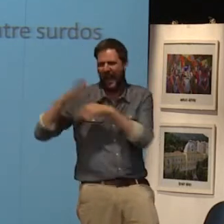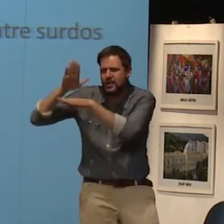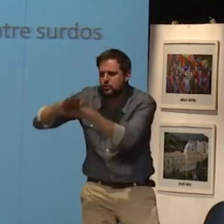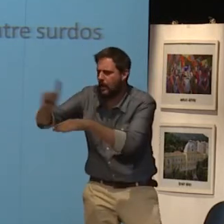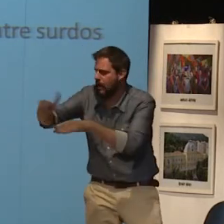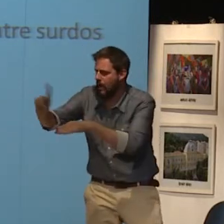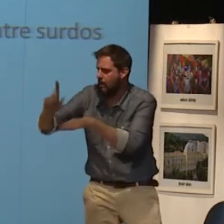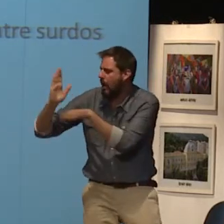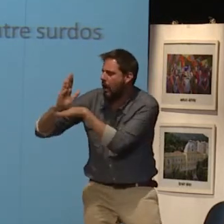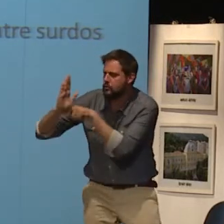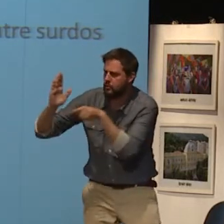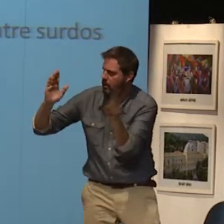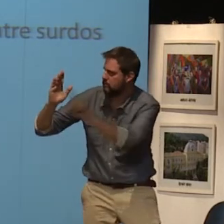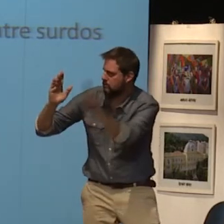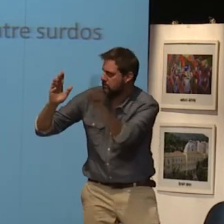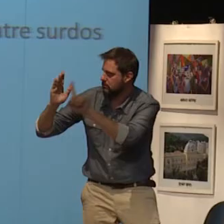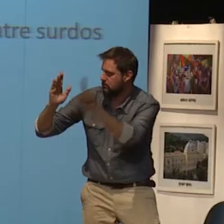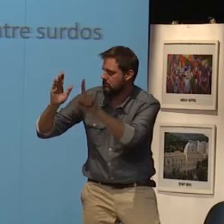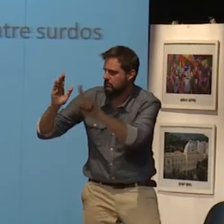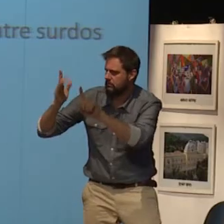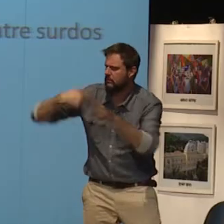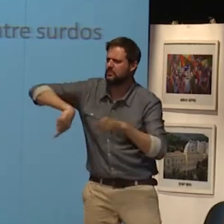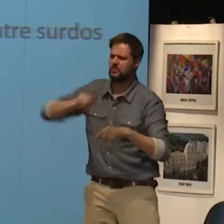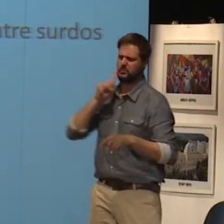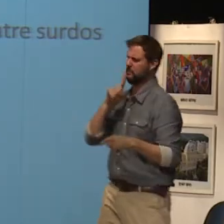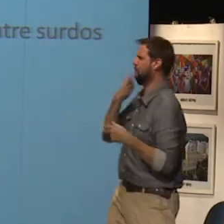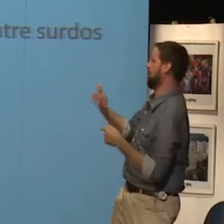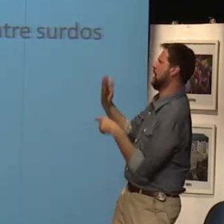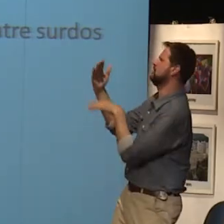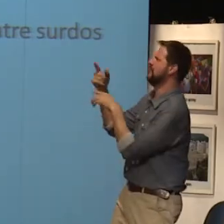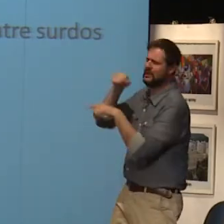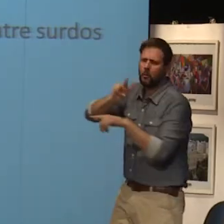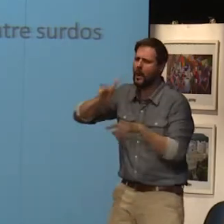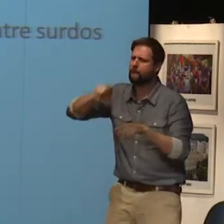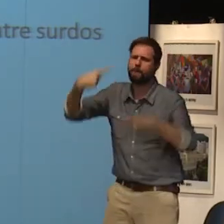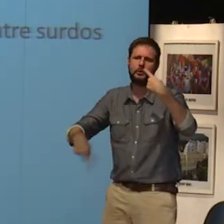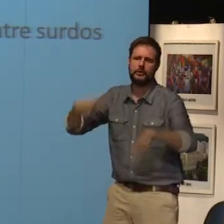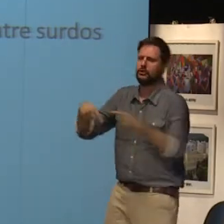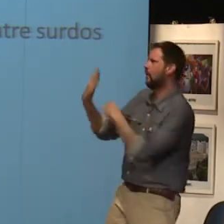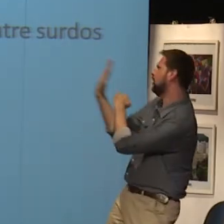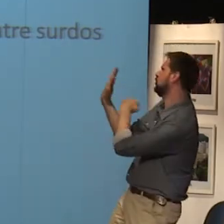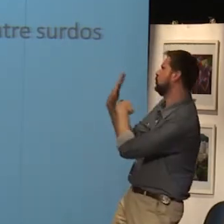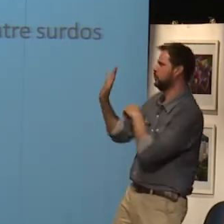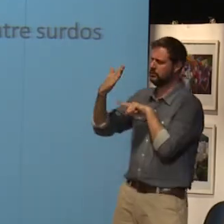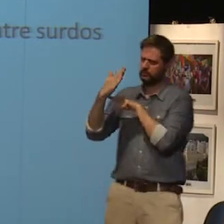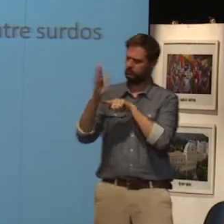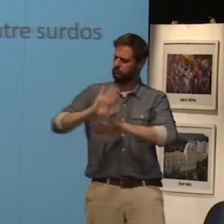a essa relação. Não é ajudar, não é apoiar. O surdo não sabe